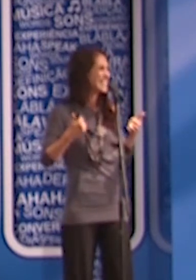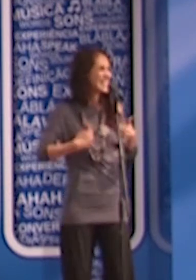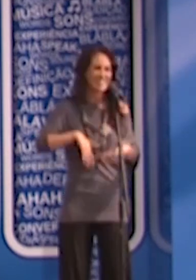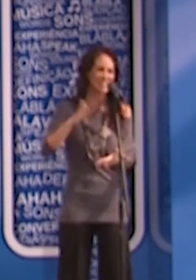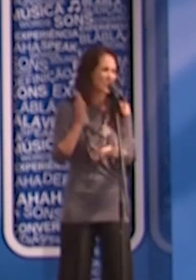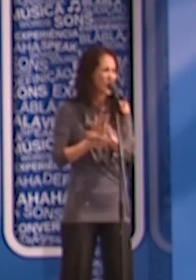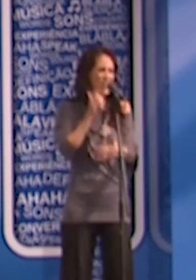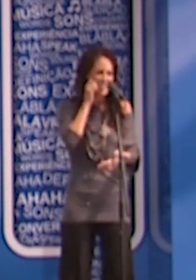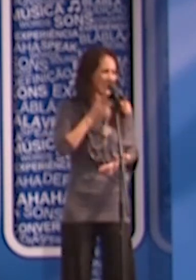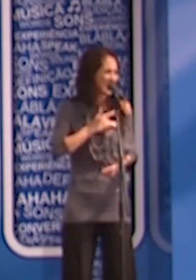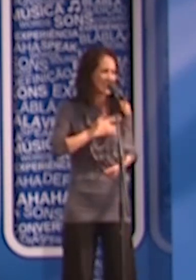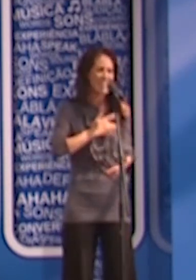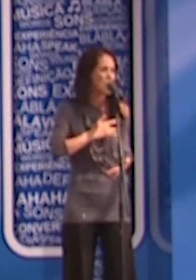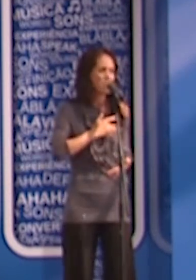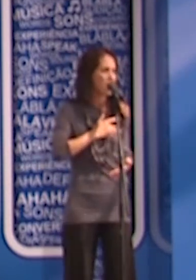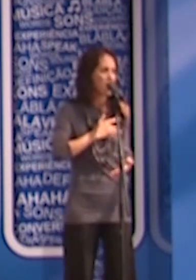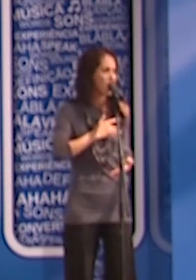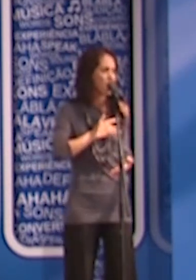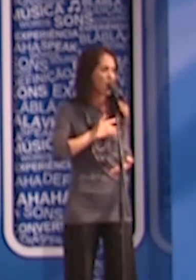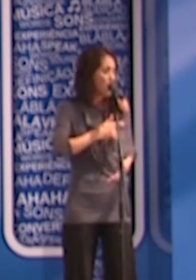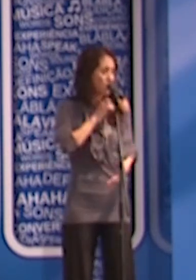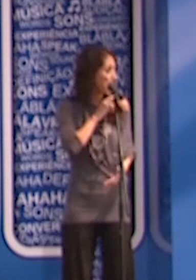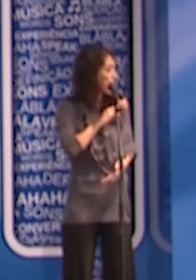melhor que só quem ama